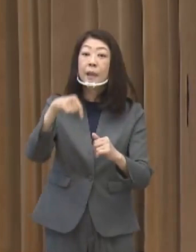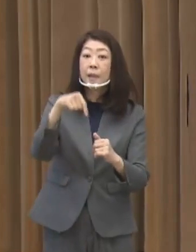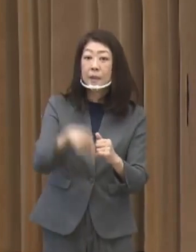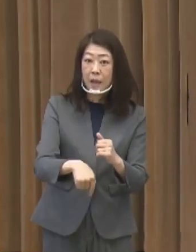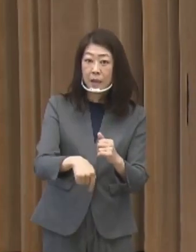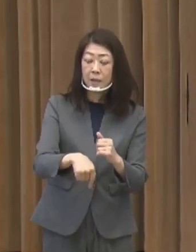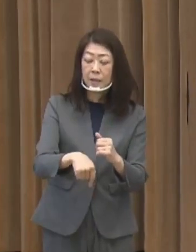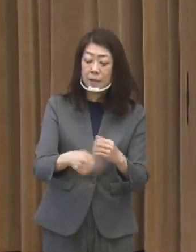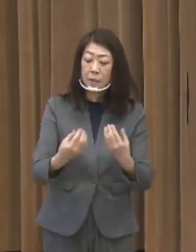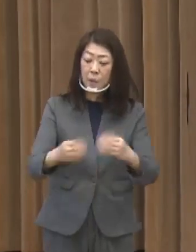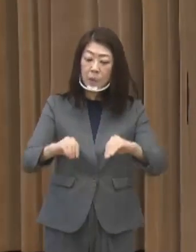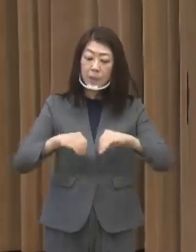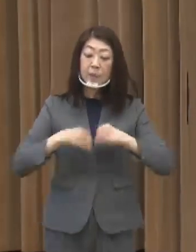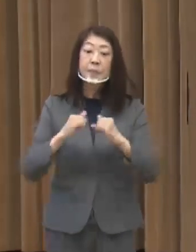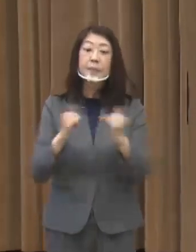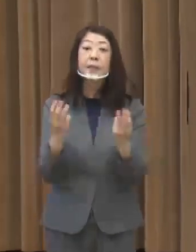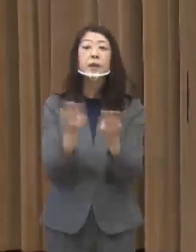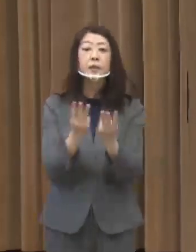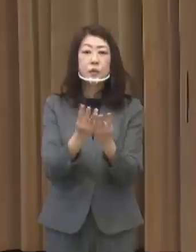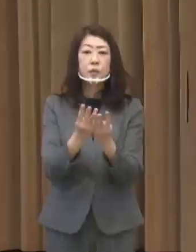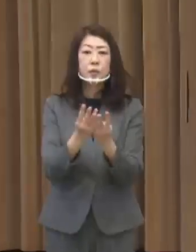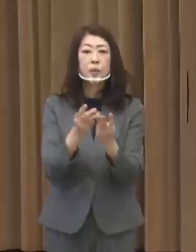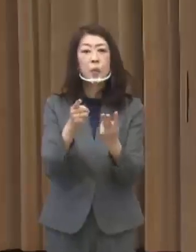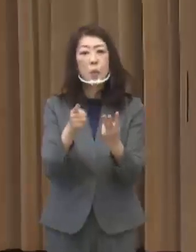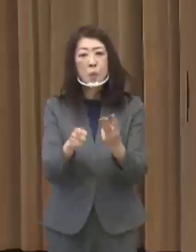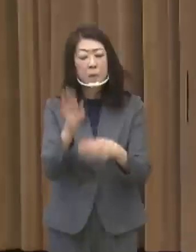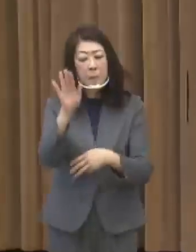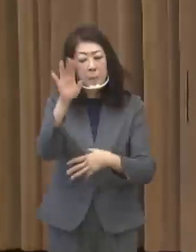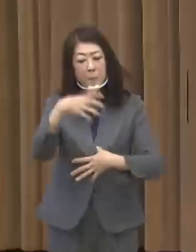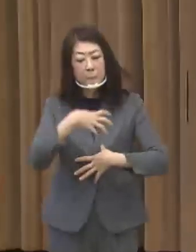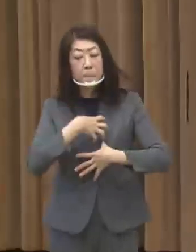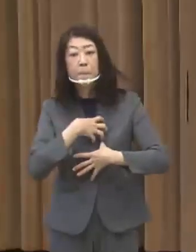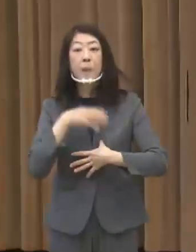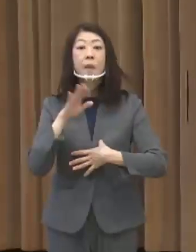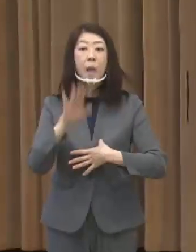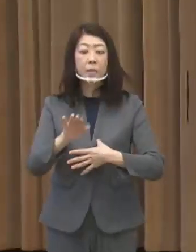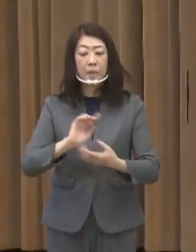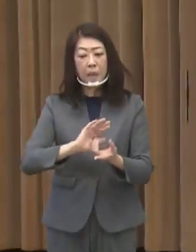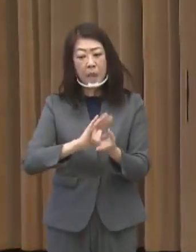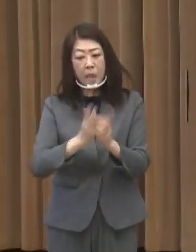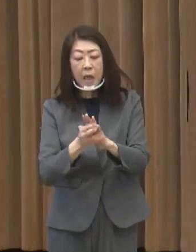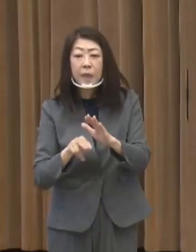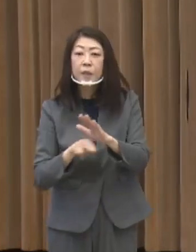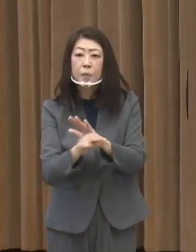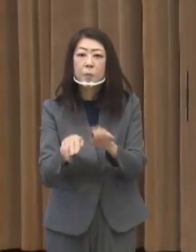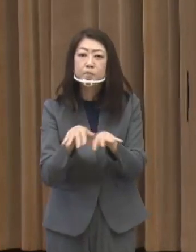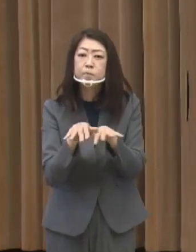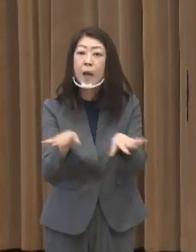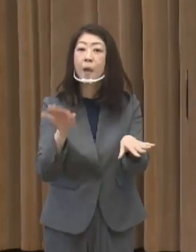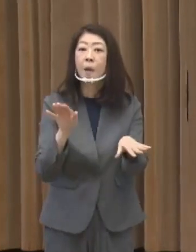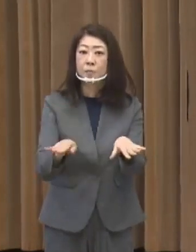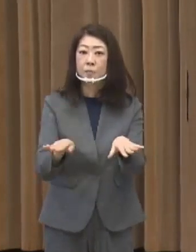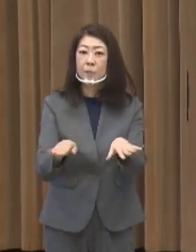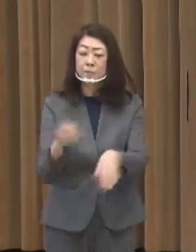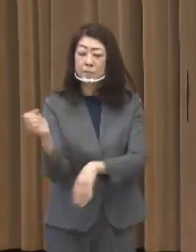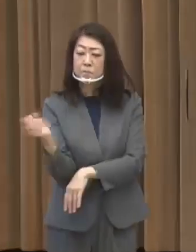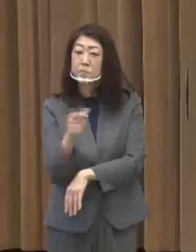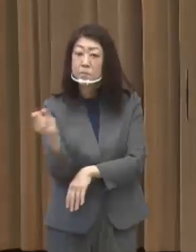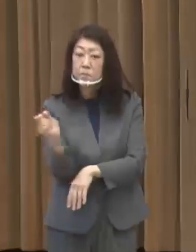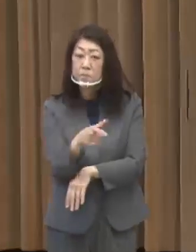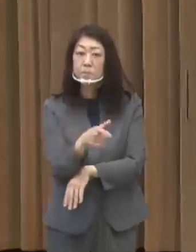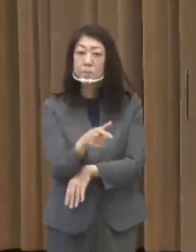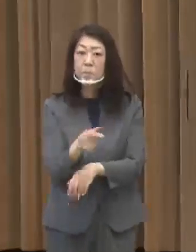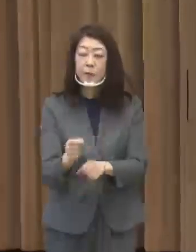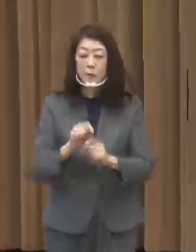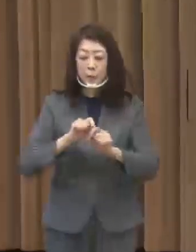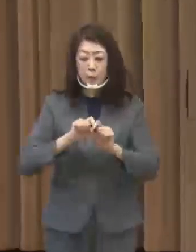の状況の影響への懸念もあり、予断を許さない状況が続いています。一刻も早く正常な